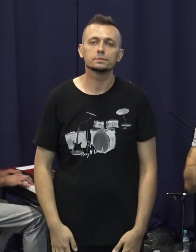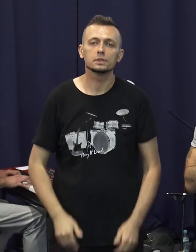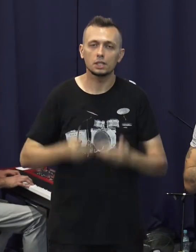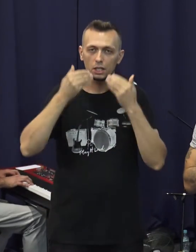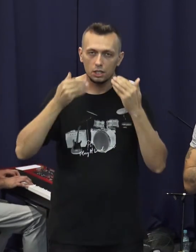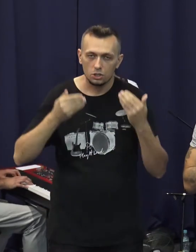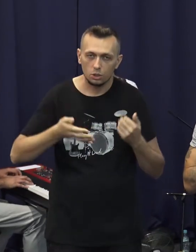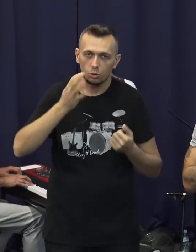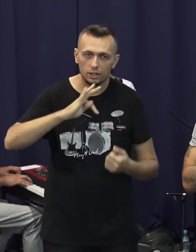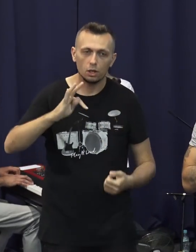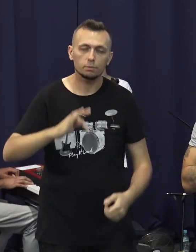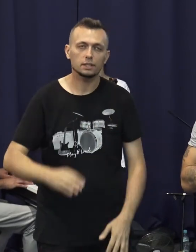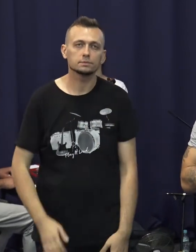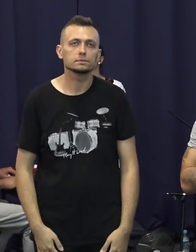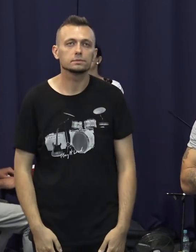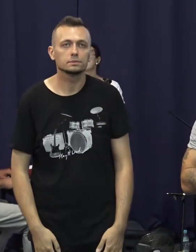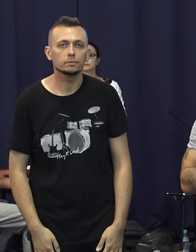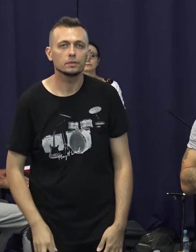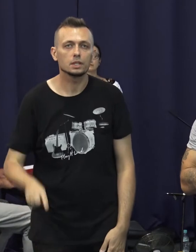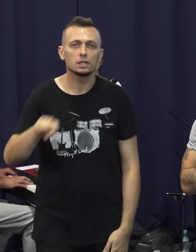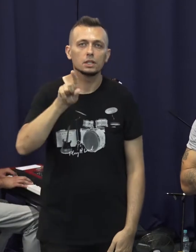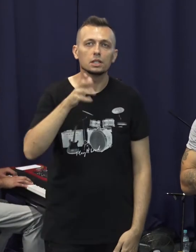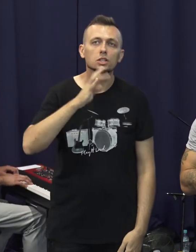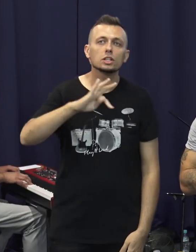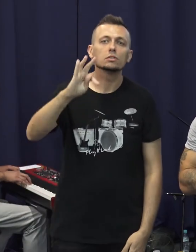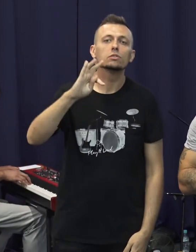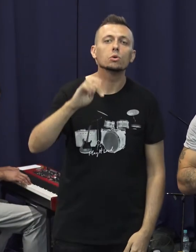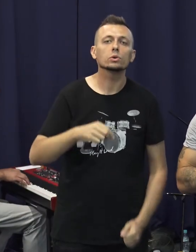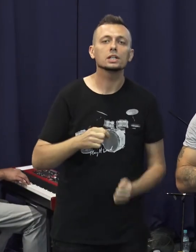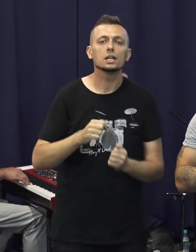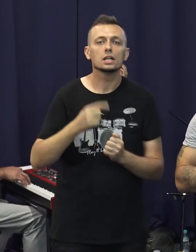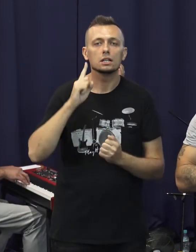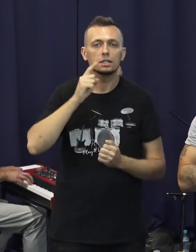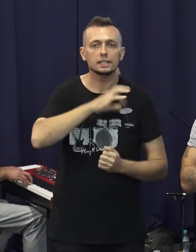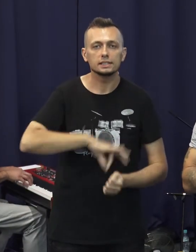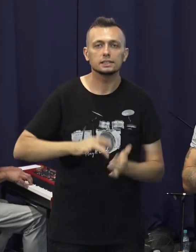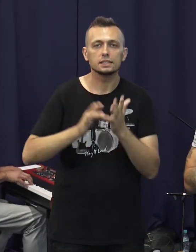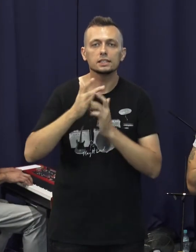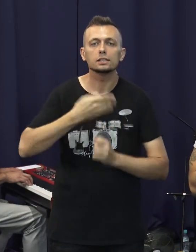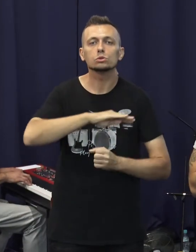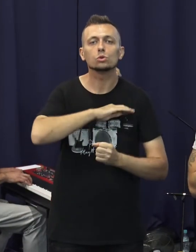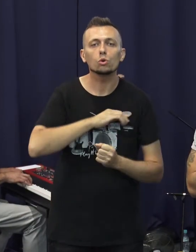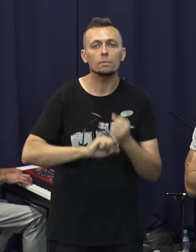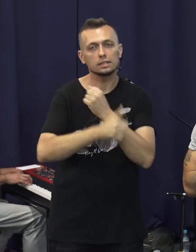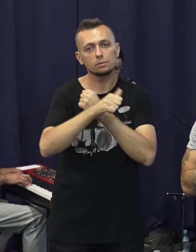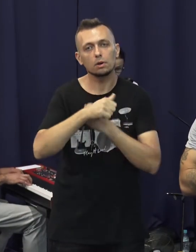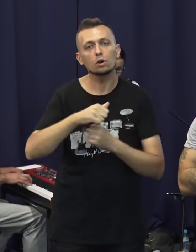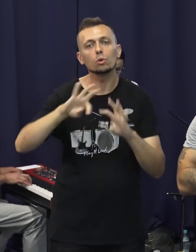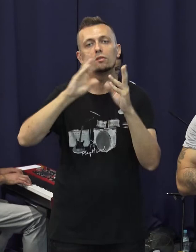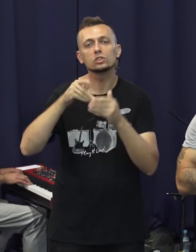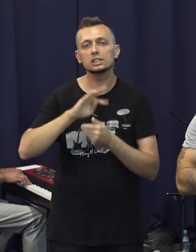dziękuję Tobie, że Twój Syn Jezus umarł za wszystkie moje grzechy.